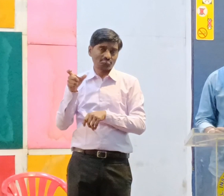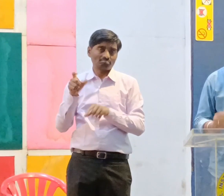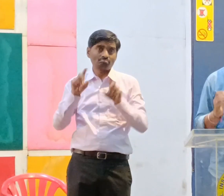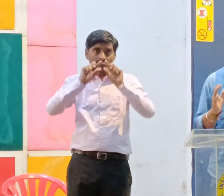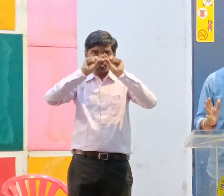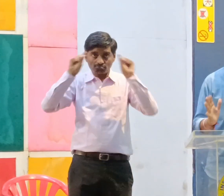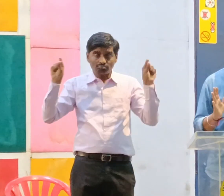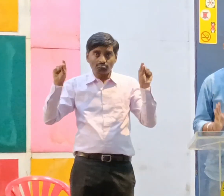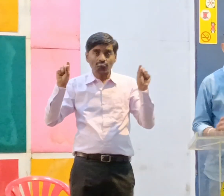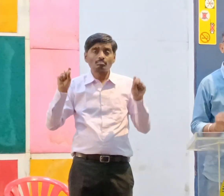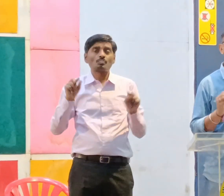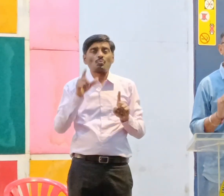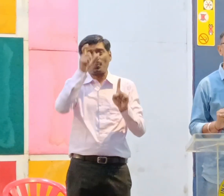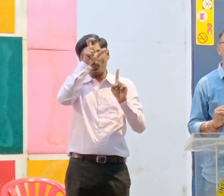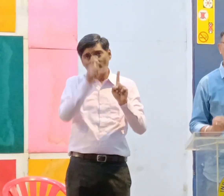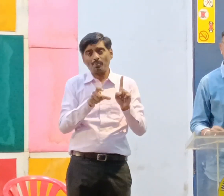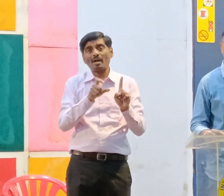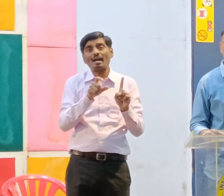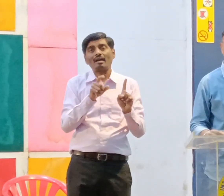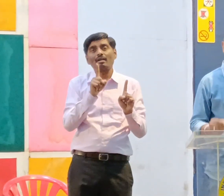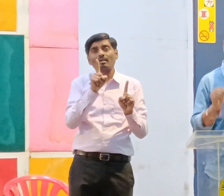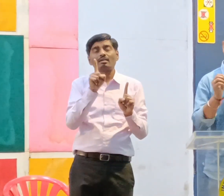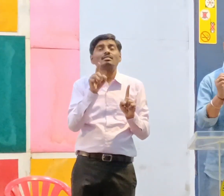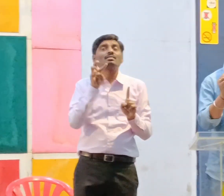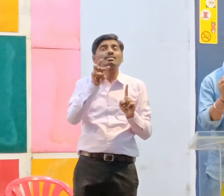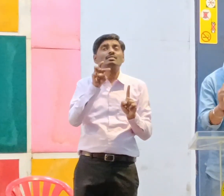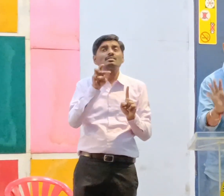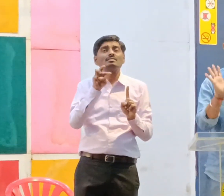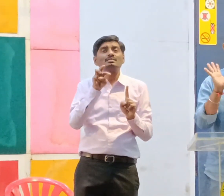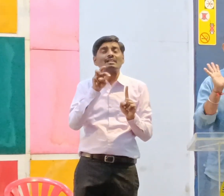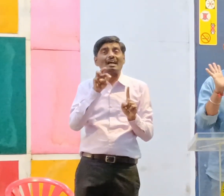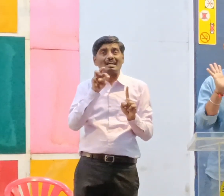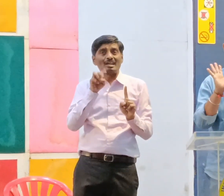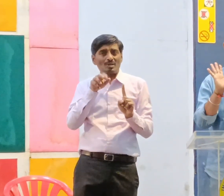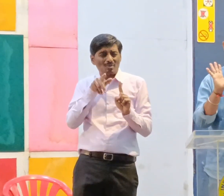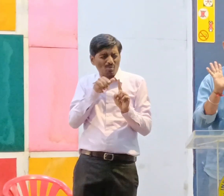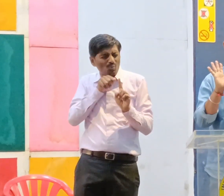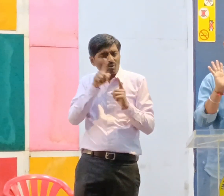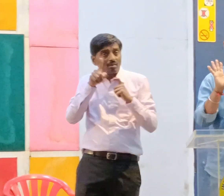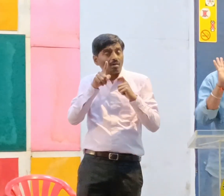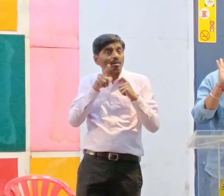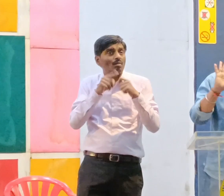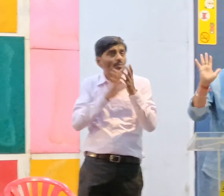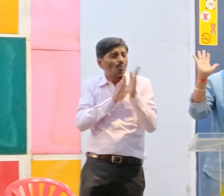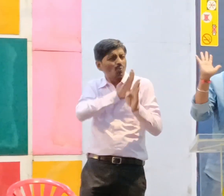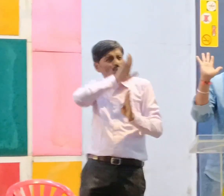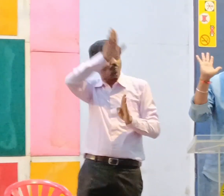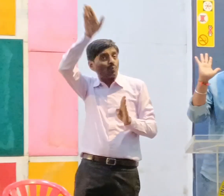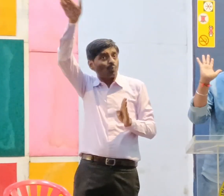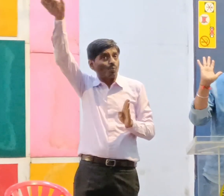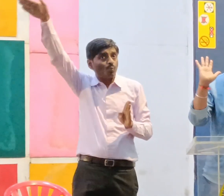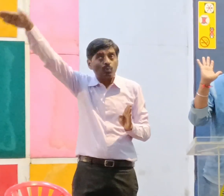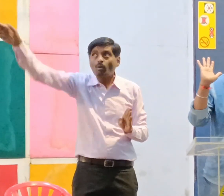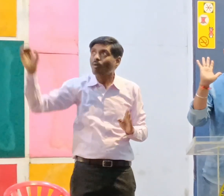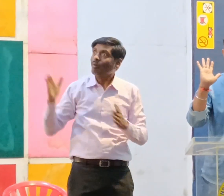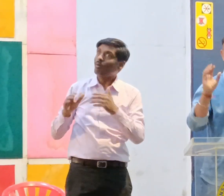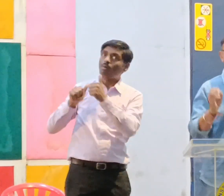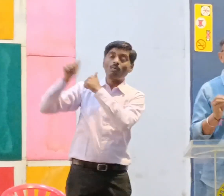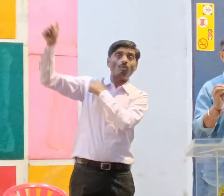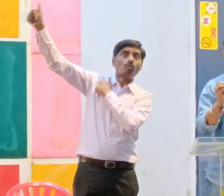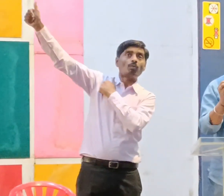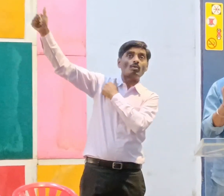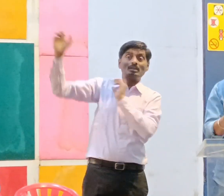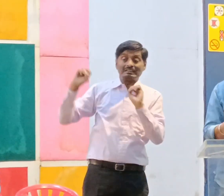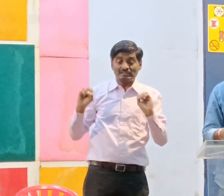છે કે હજારો માઇલની લાંબી સફર એક ડગલાથી જ શરૂ થાય છે તમારે કેટલી લાંબી સફર હોય